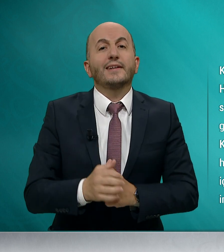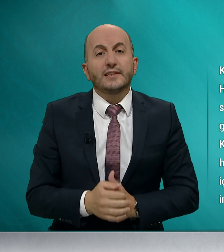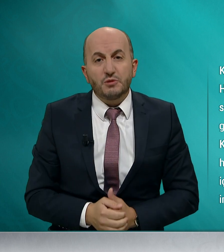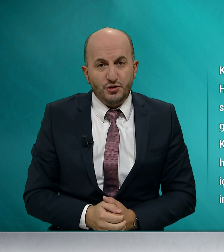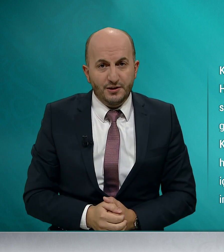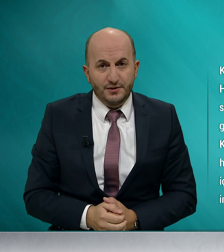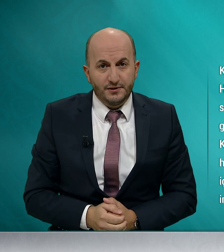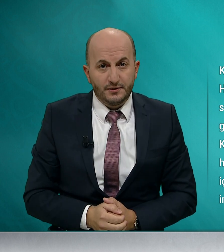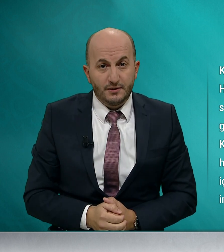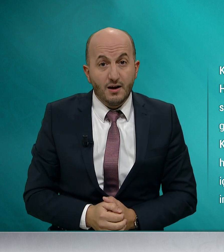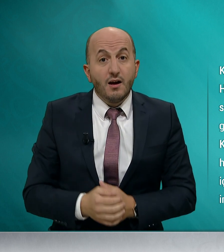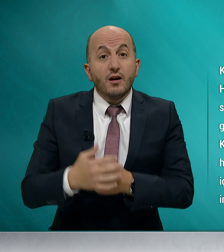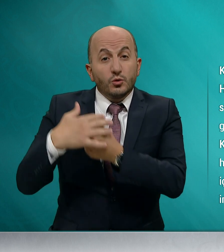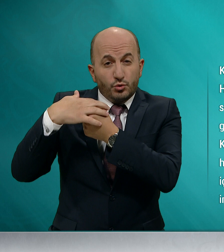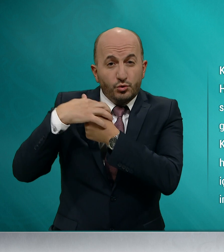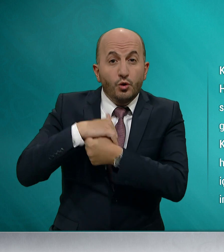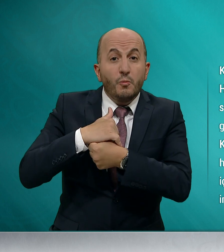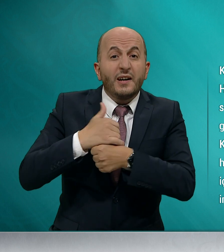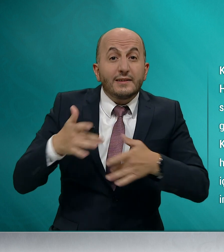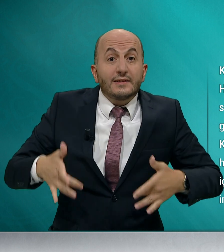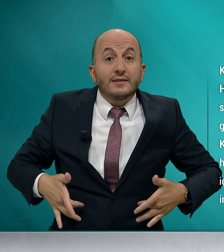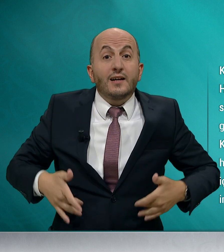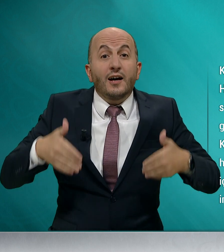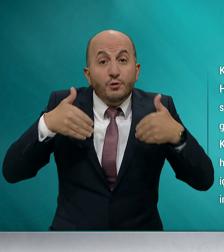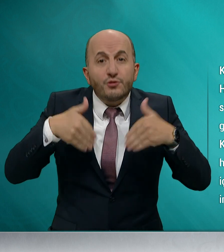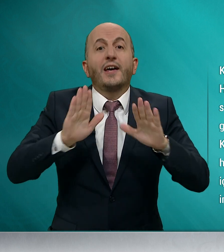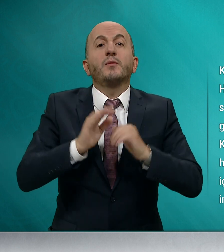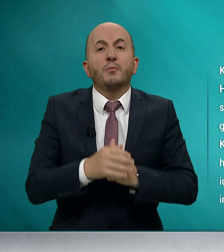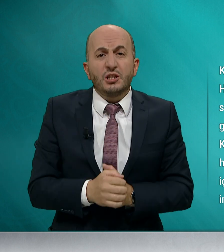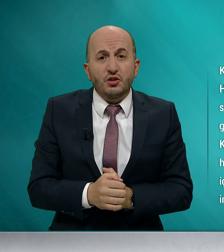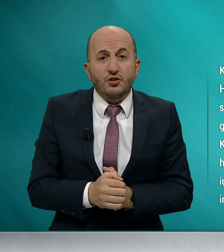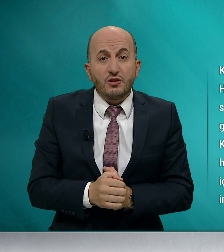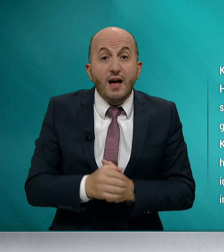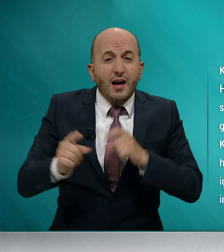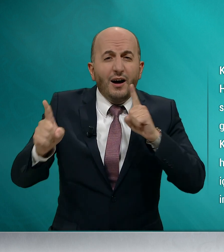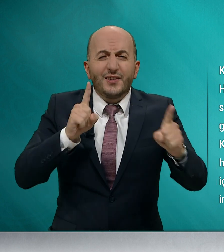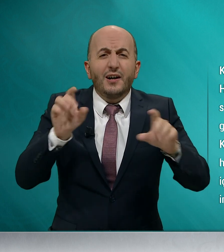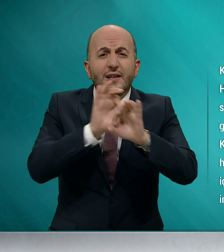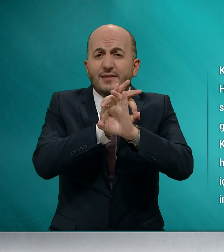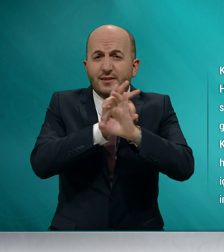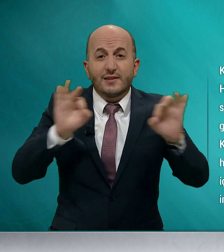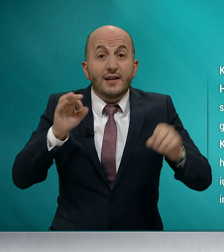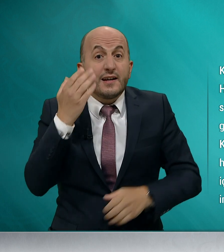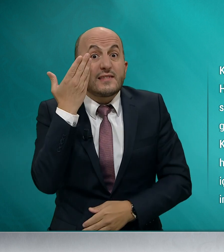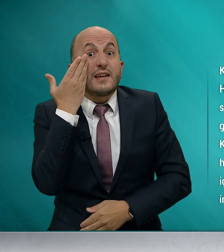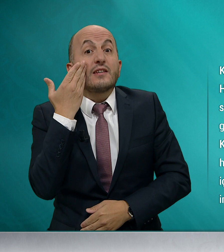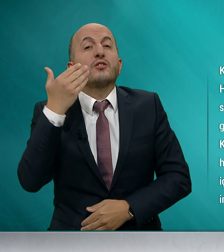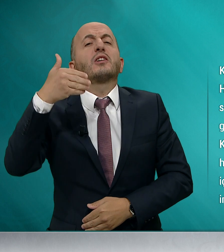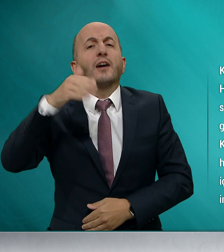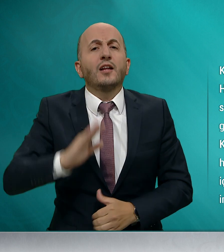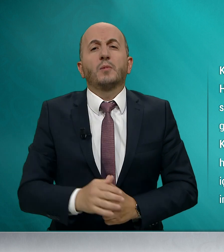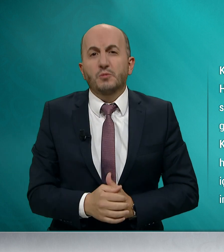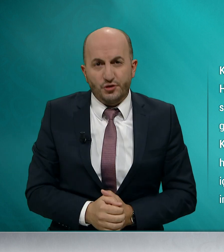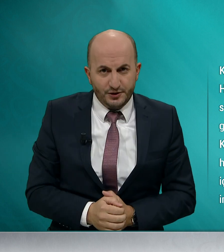rehber edinmiştir. Zulme rıza göstermemiş, adaletsizliğe